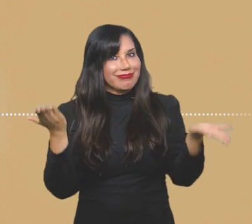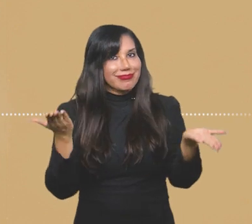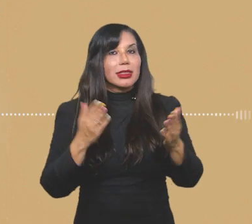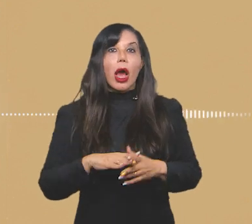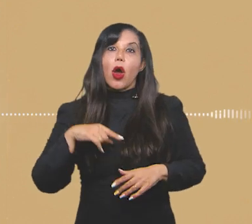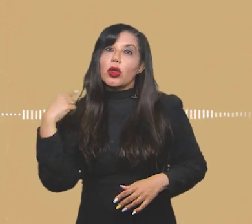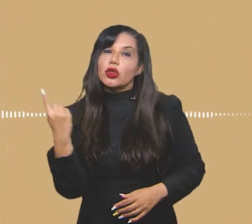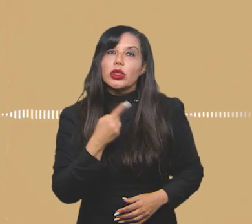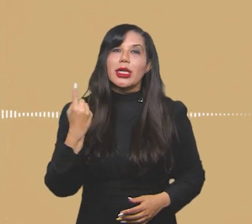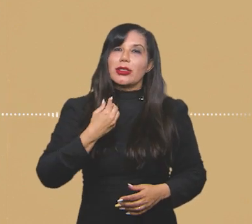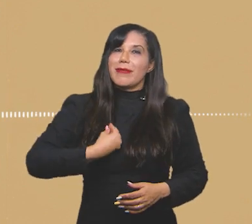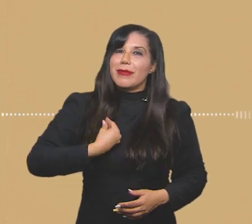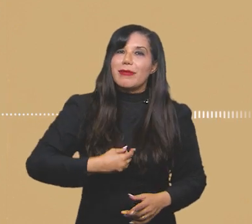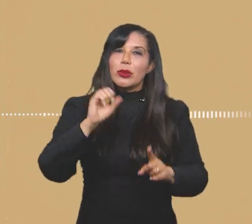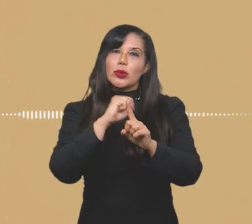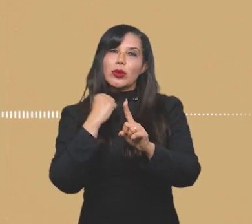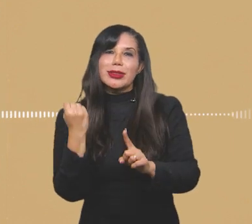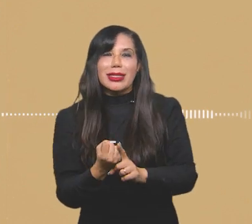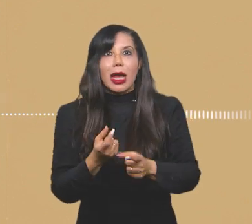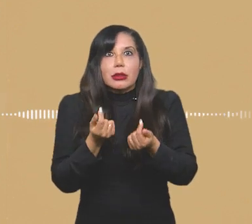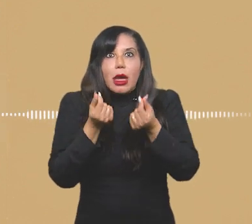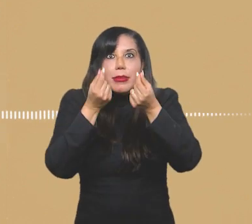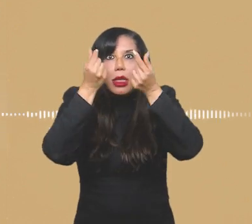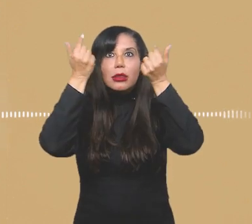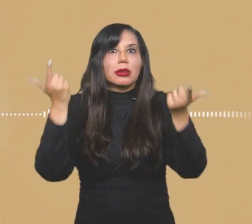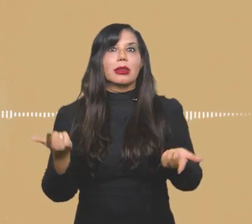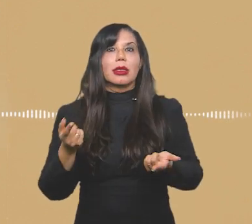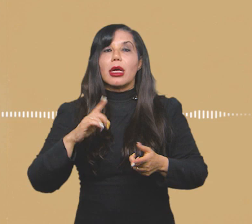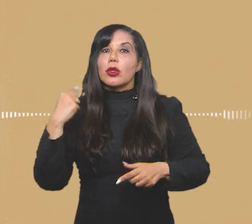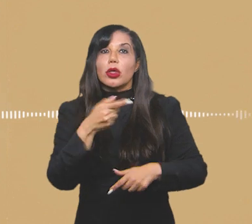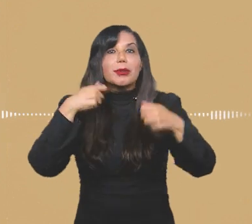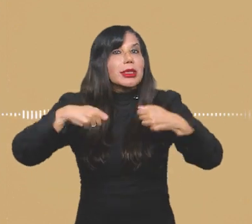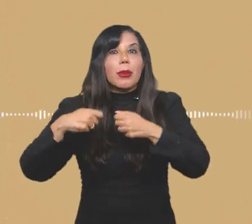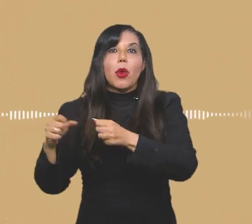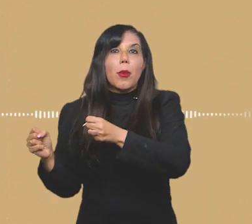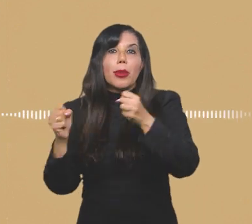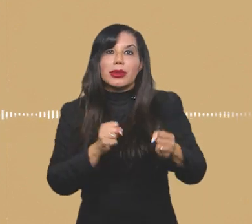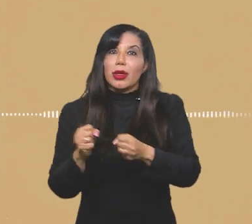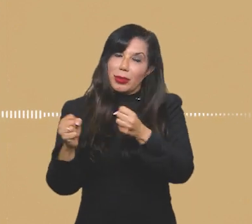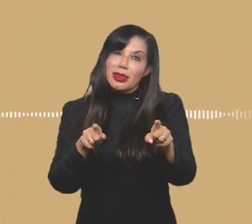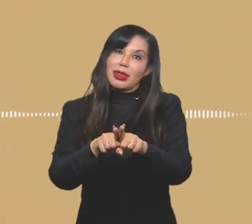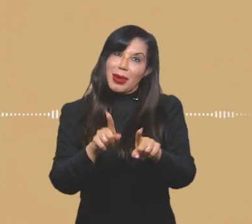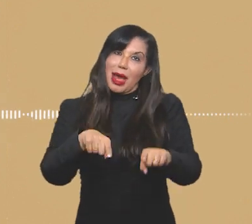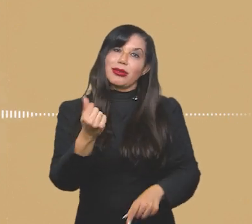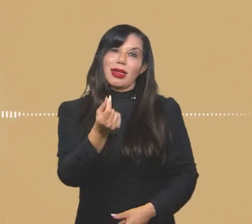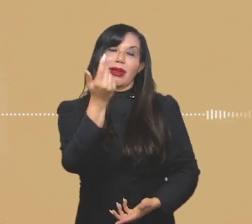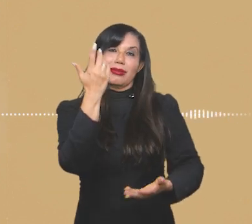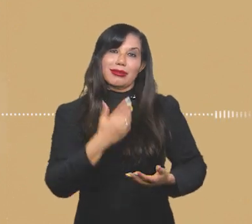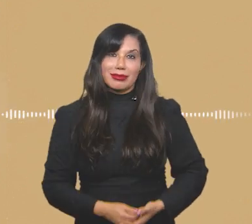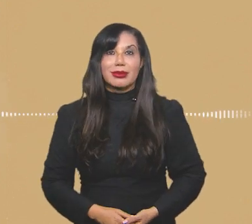dinheiro. Então, a gente vive numa sociedade capitalista e que a gente precisa de poder, e poder também é